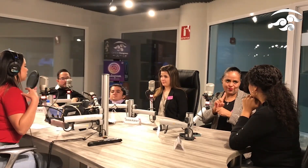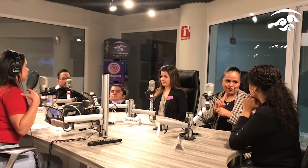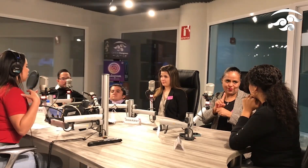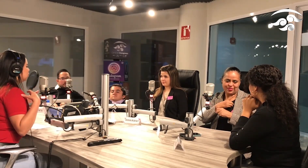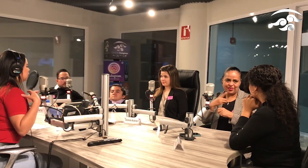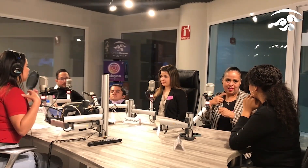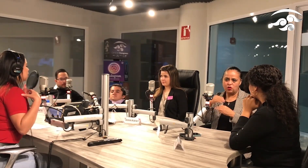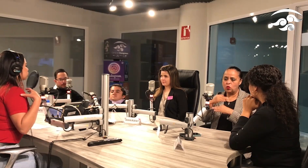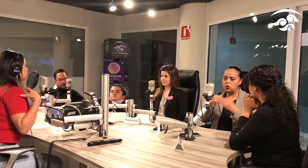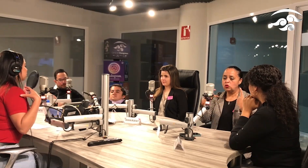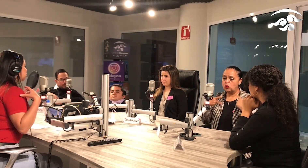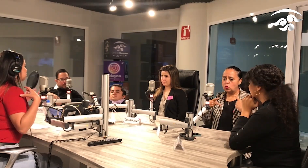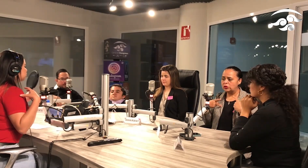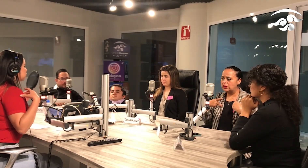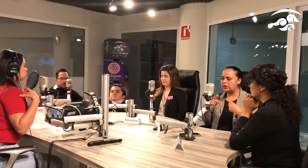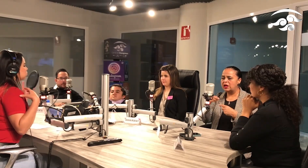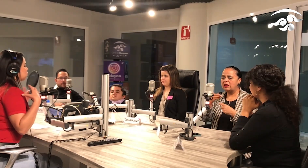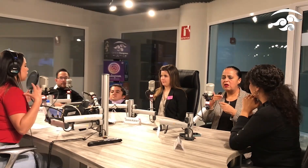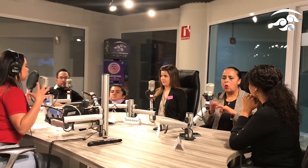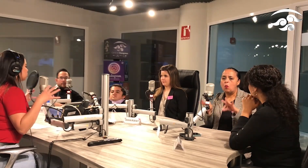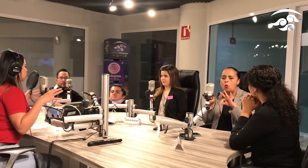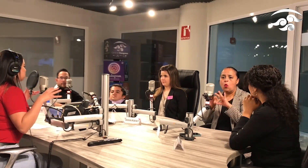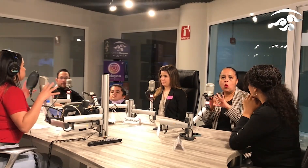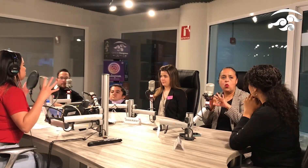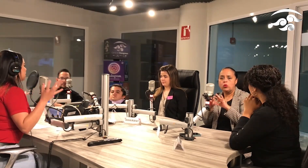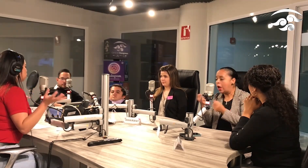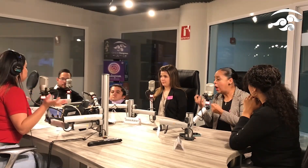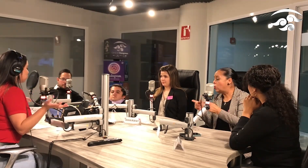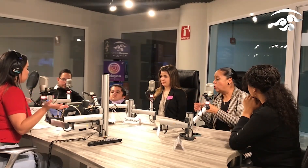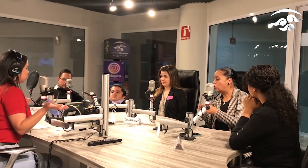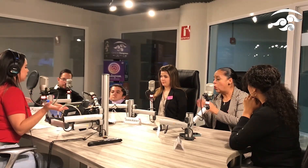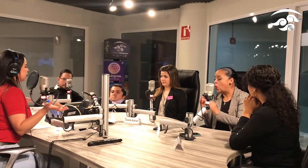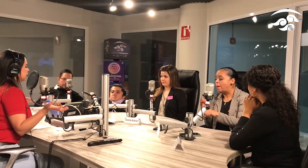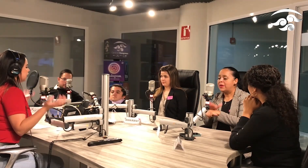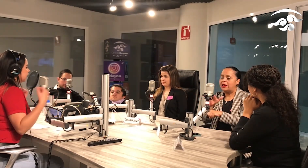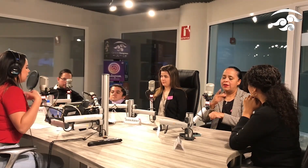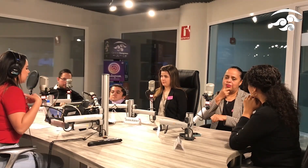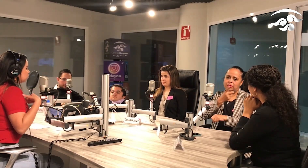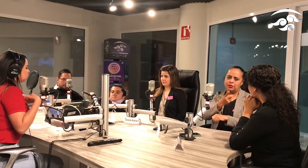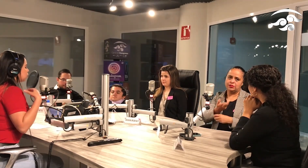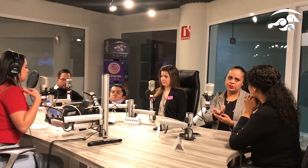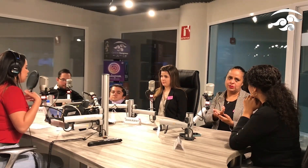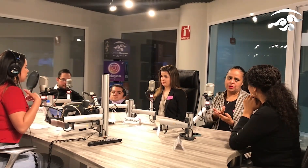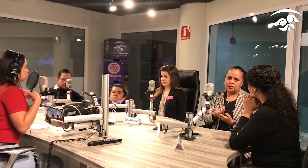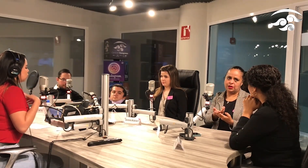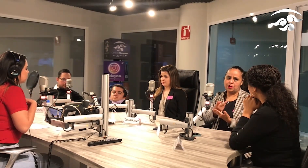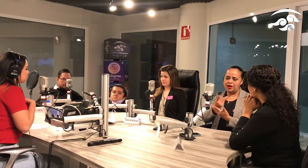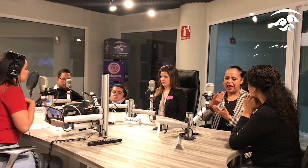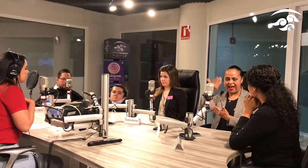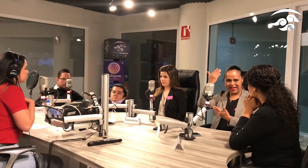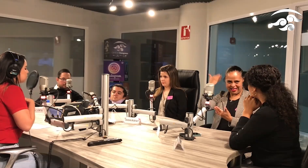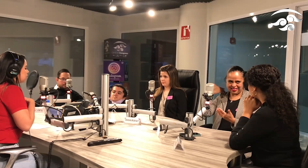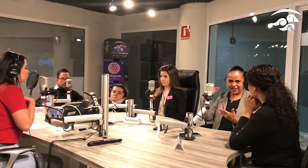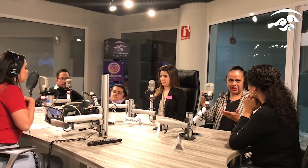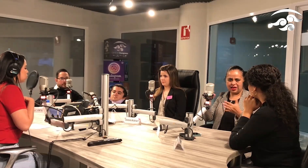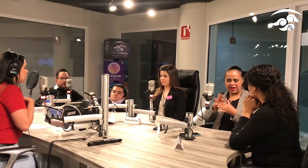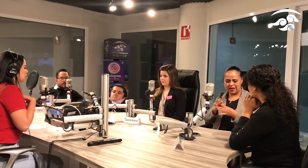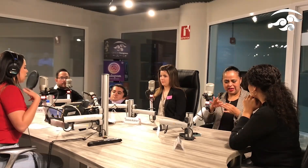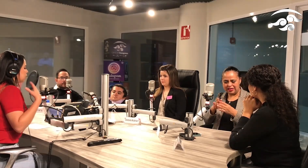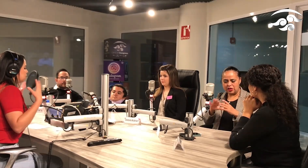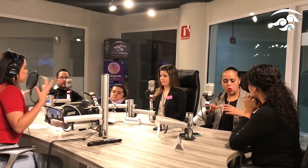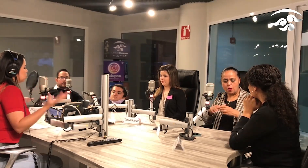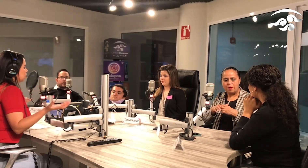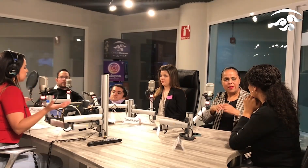una sociedad donde solamente importan unos cuantos o la mayoría, como luego dicen. En un programa anterior hablamos acerca también de la